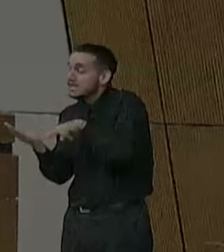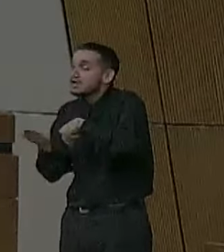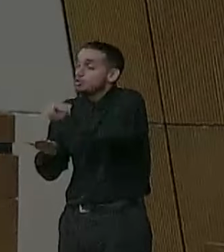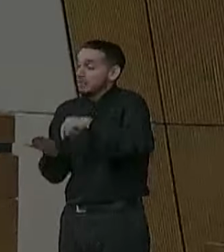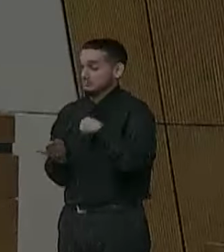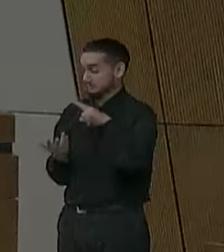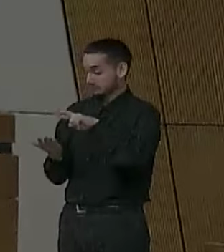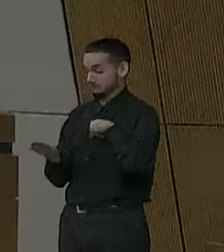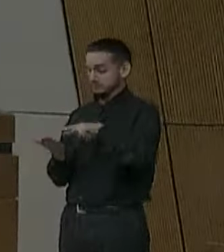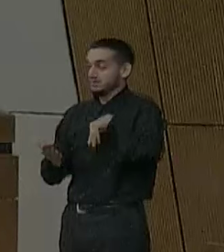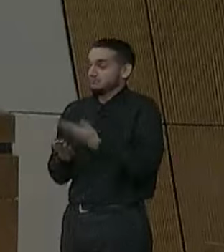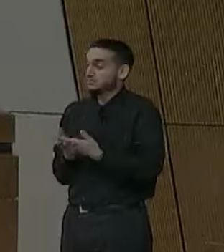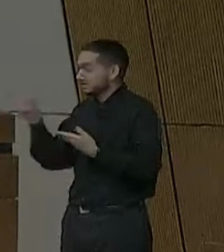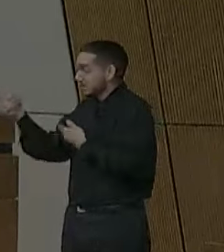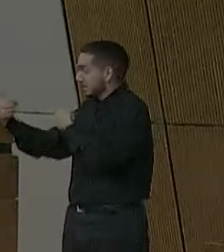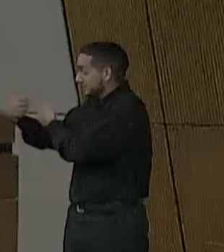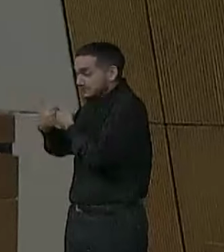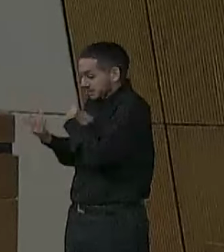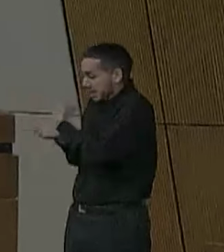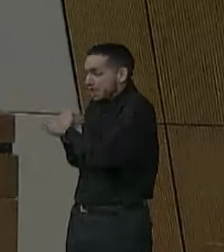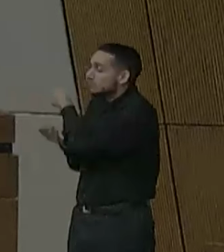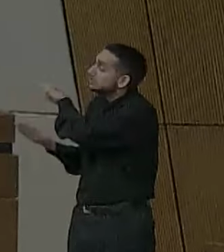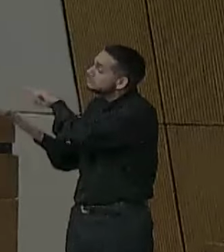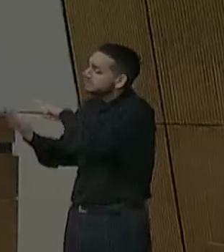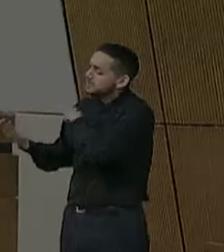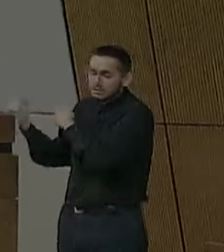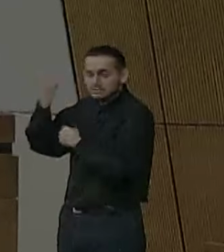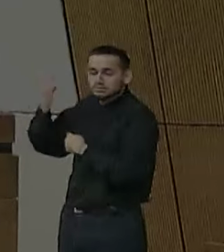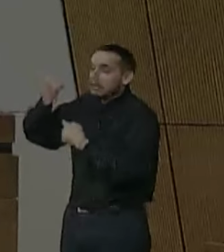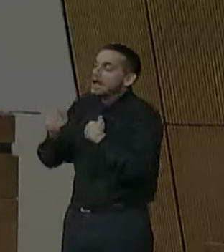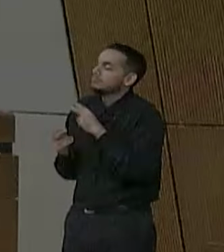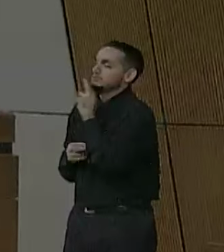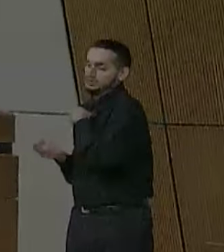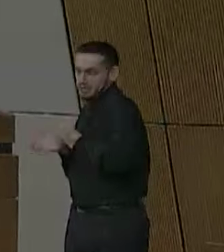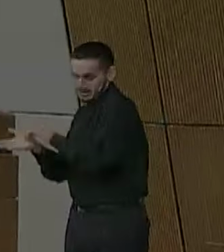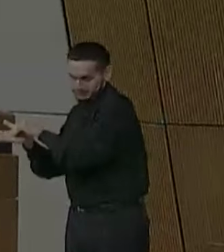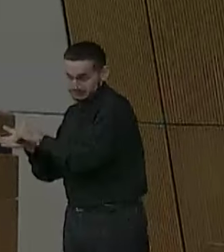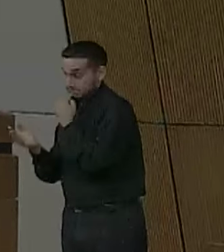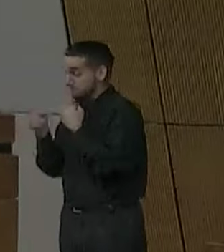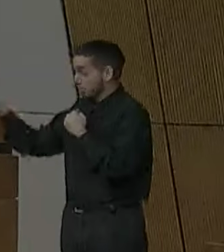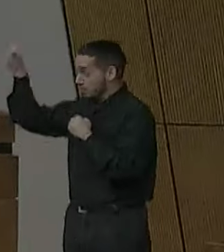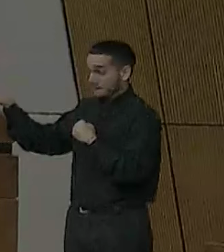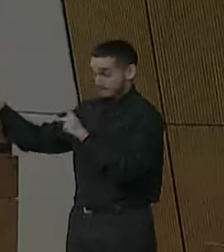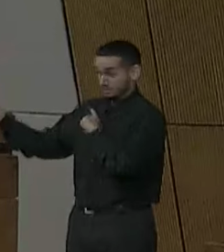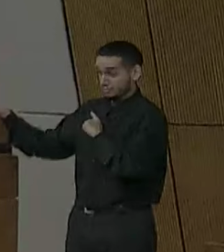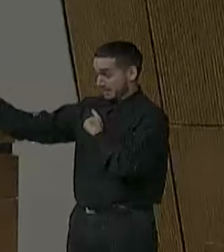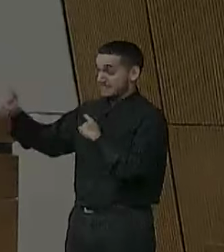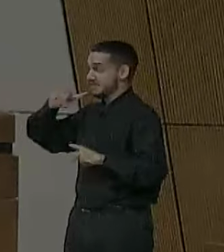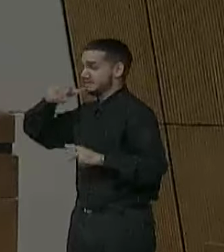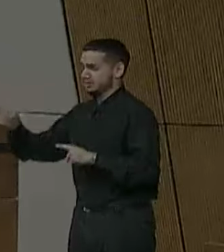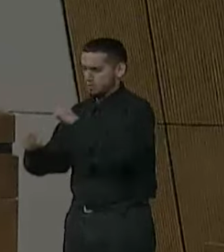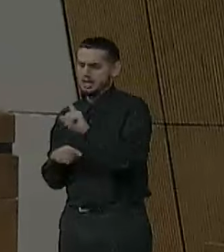me apoya en distintas áreas de mi vida dependiendo de la necesidad que yo tengo. Pero no es una persona que decide por mí cómo se